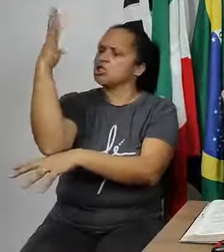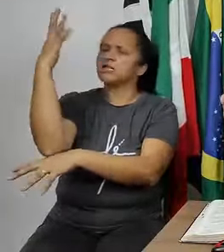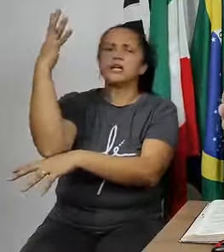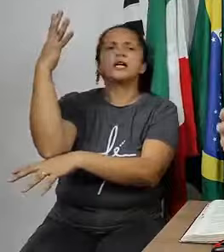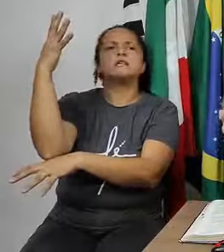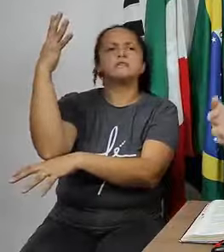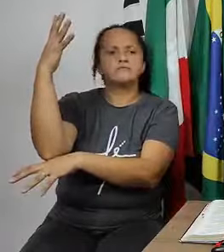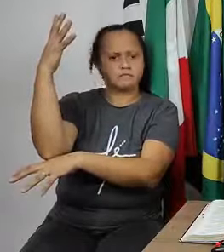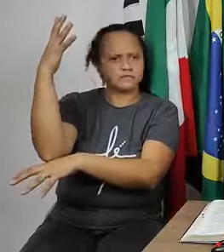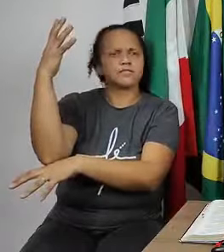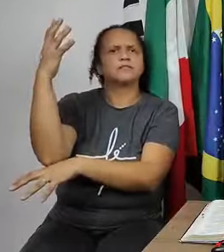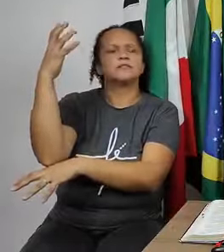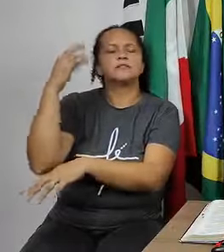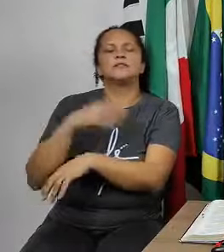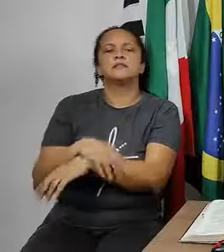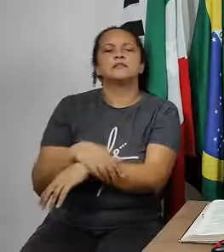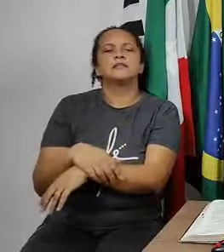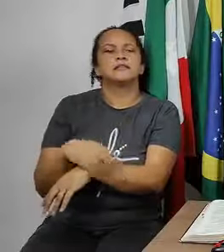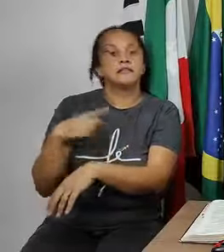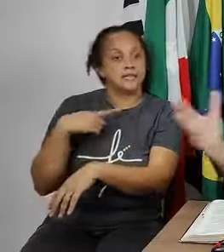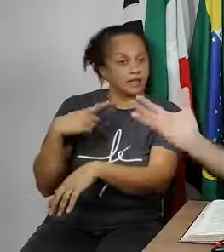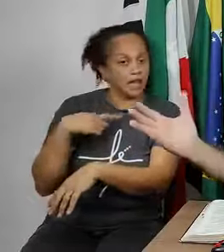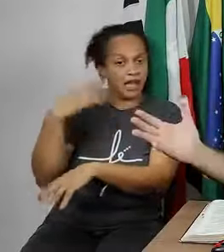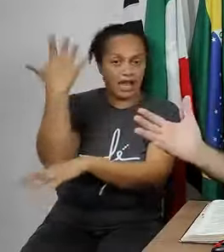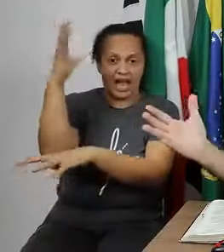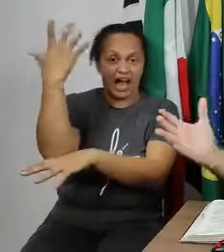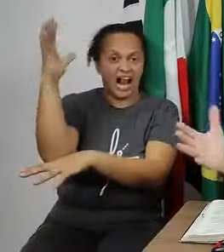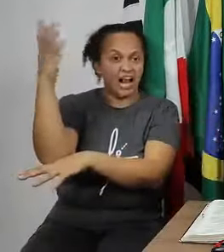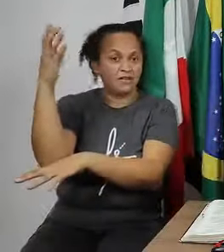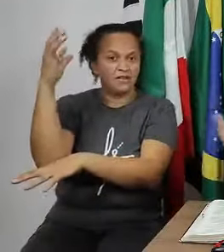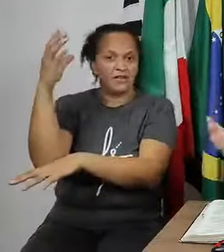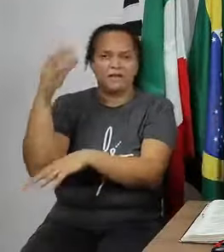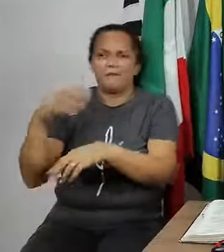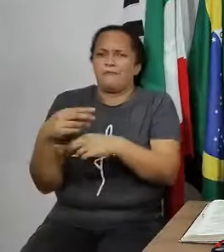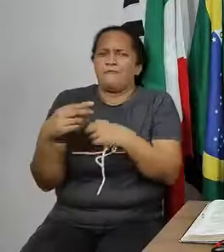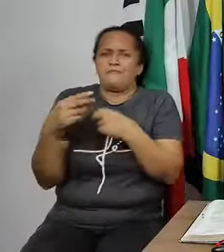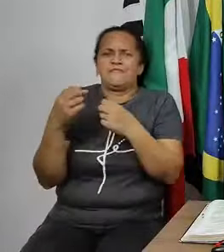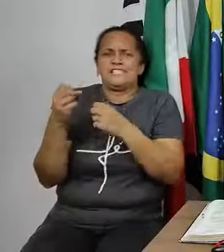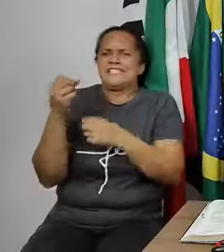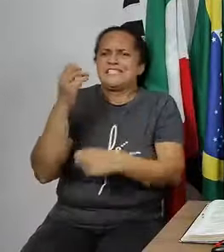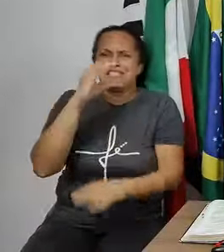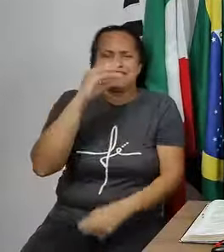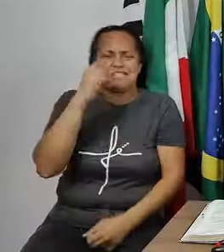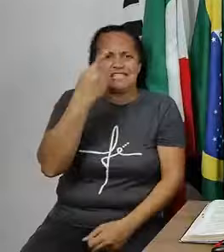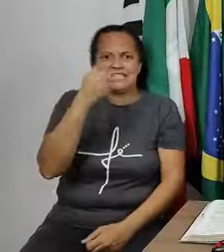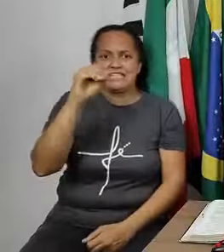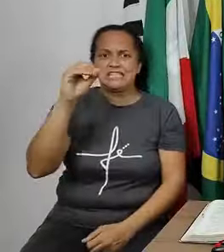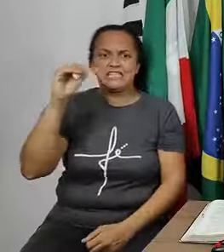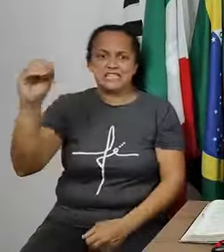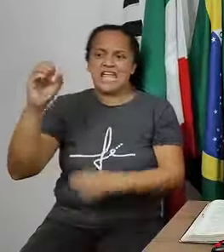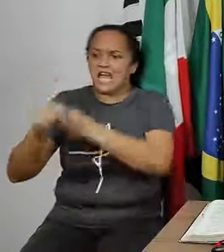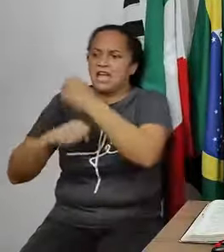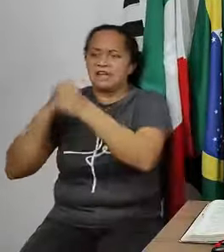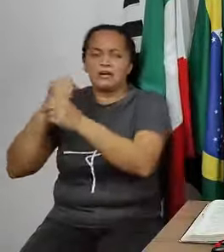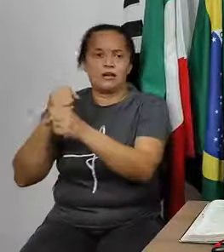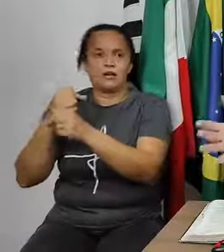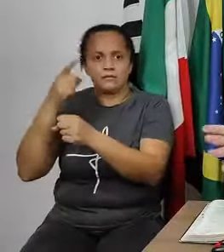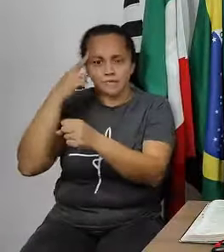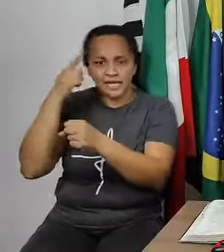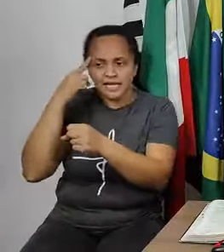árvore estará ali. Tem árvore que é centenária, imagina quantas